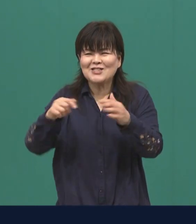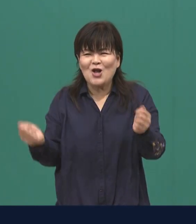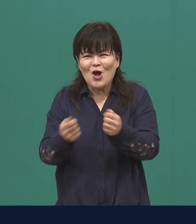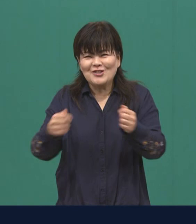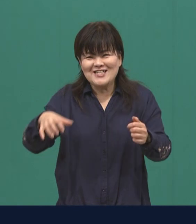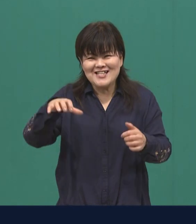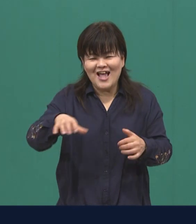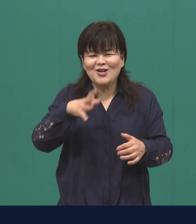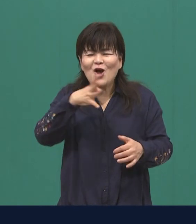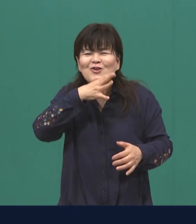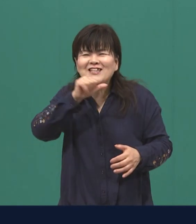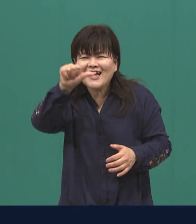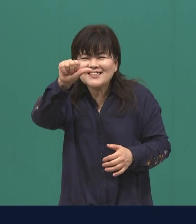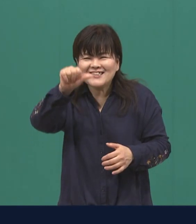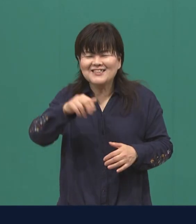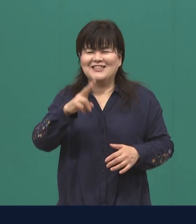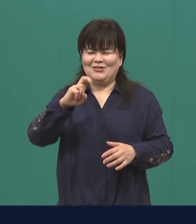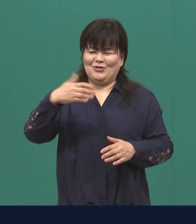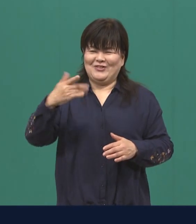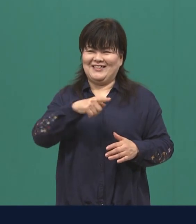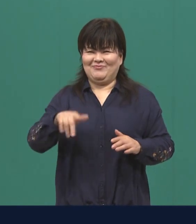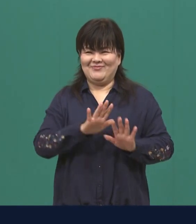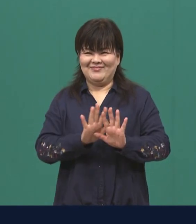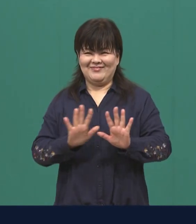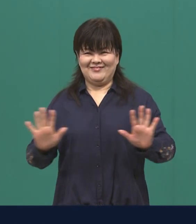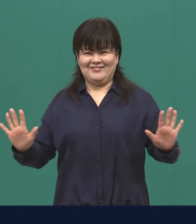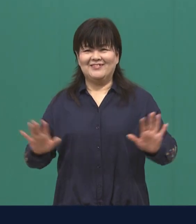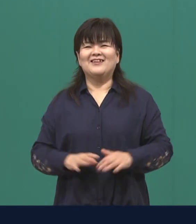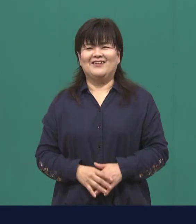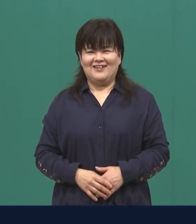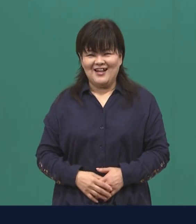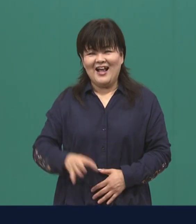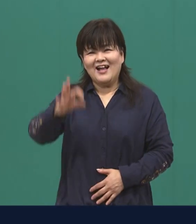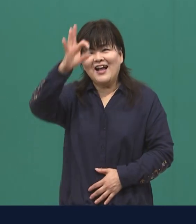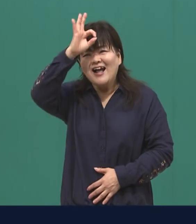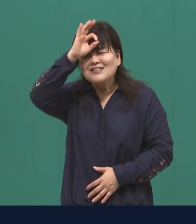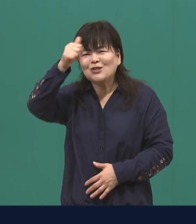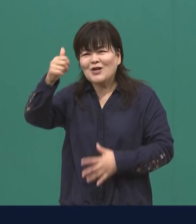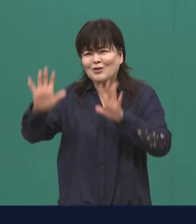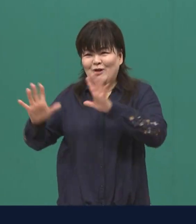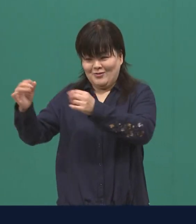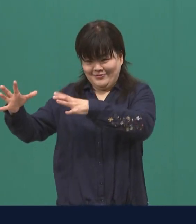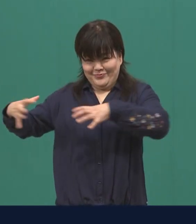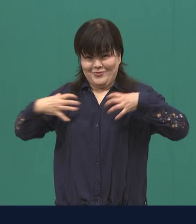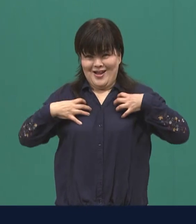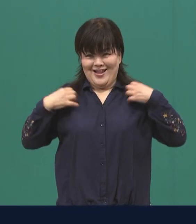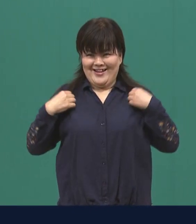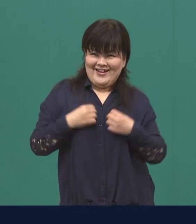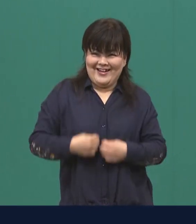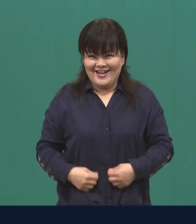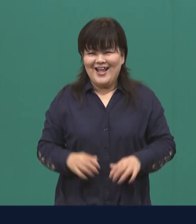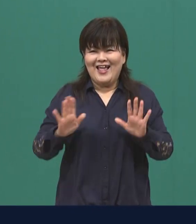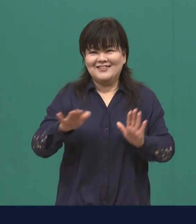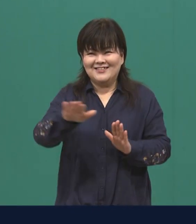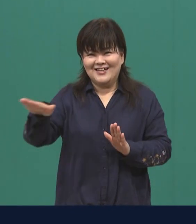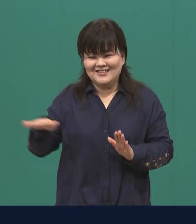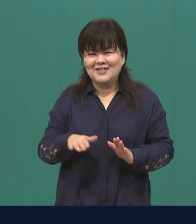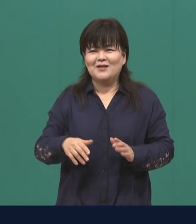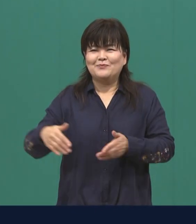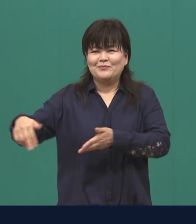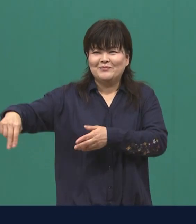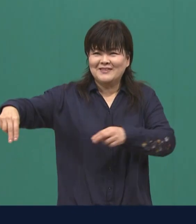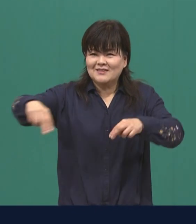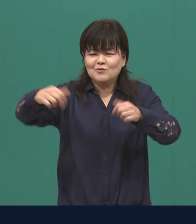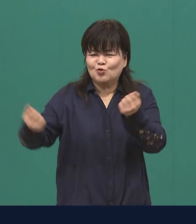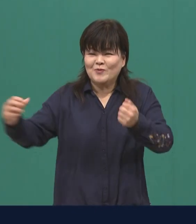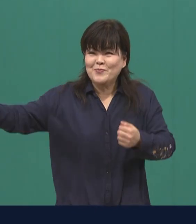5歳児29人。 警察官姿の園児たちは道